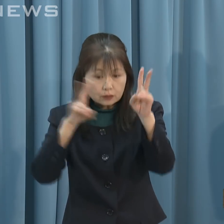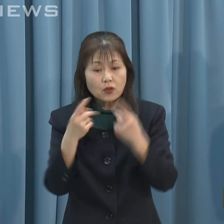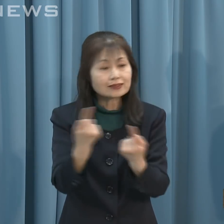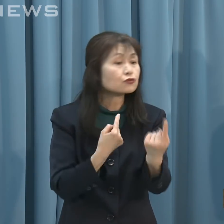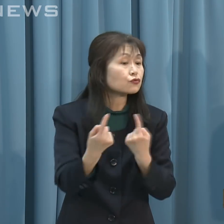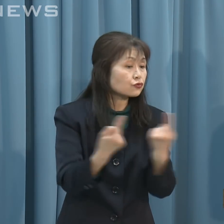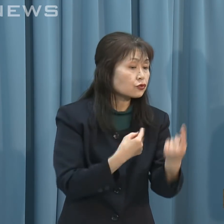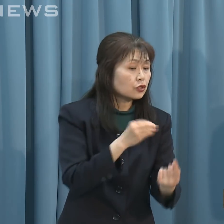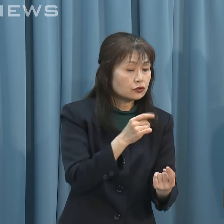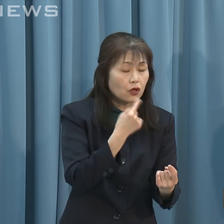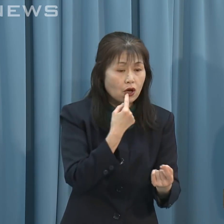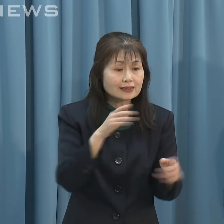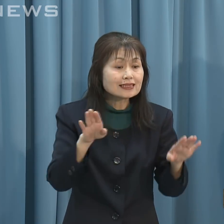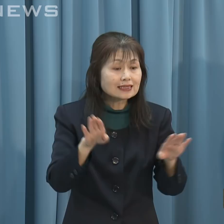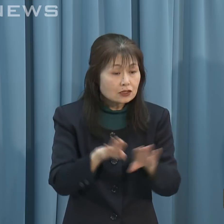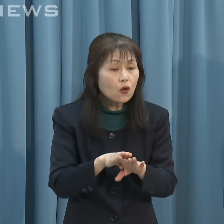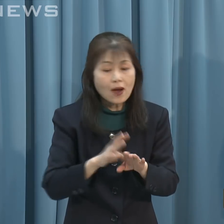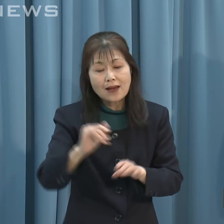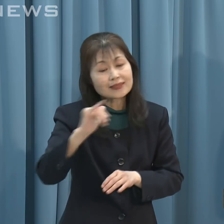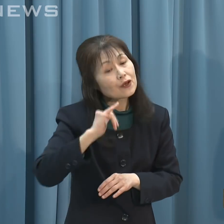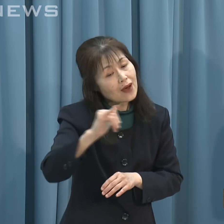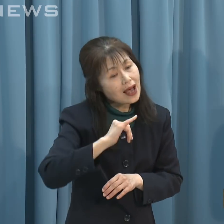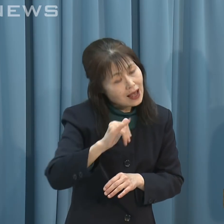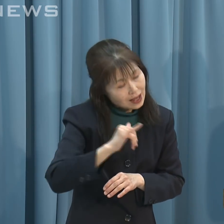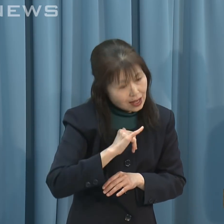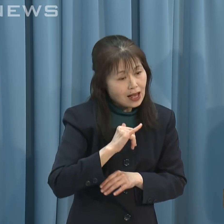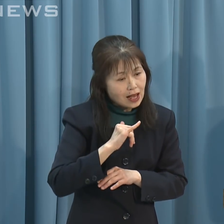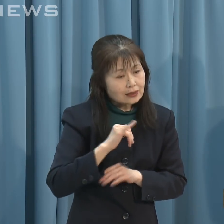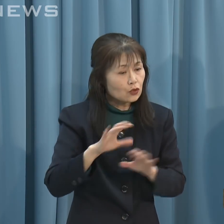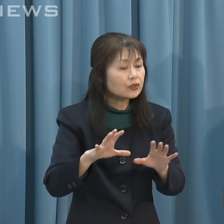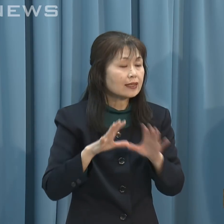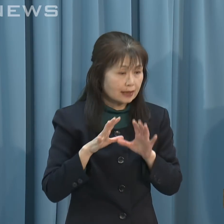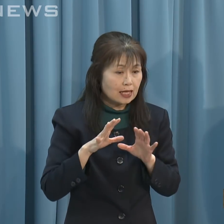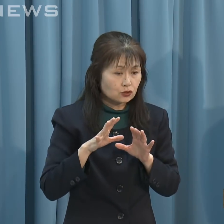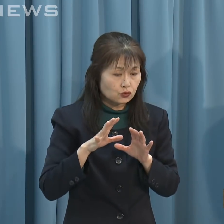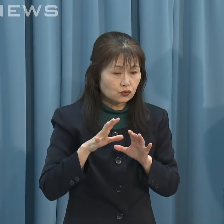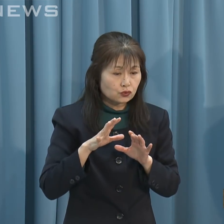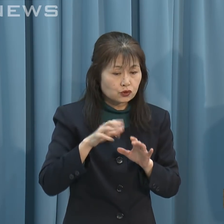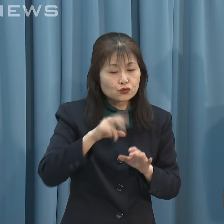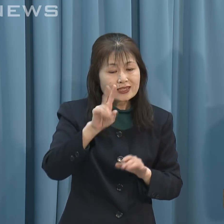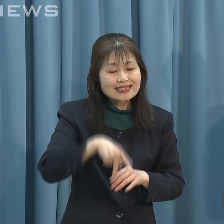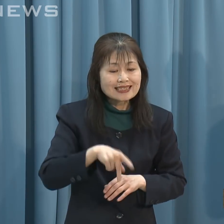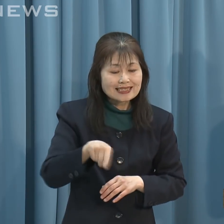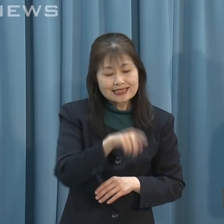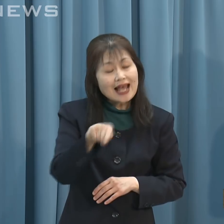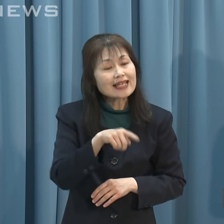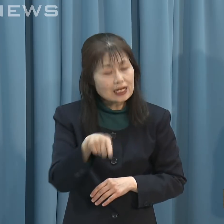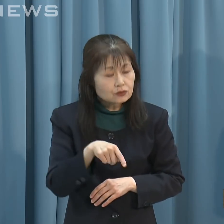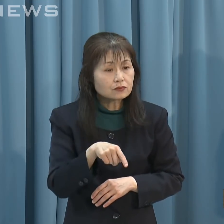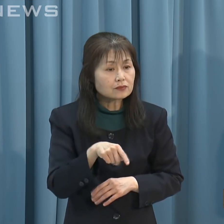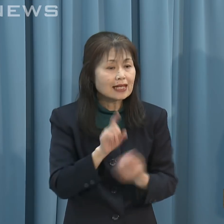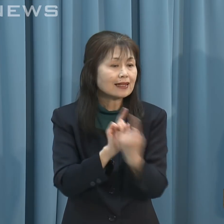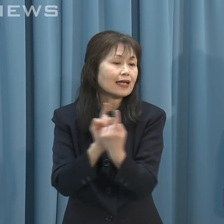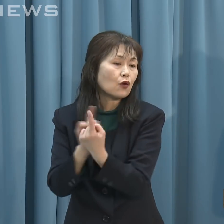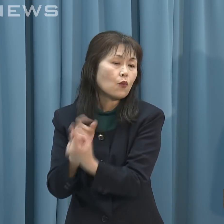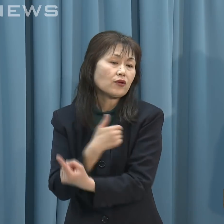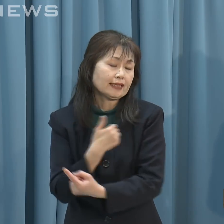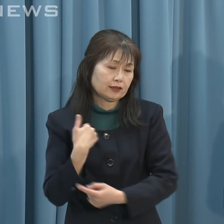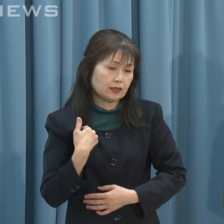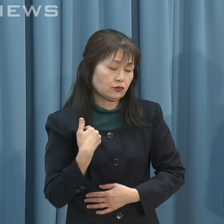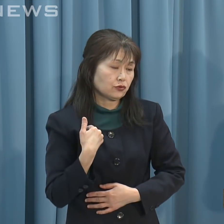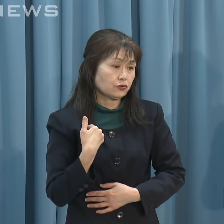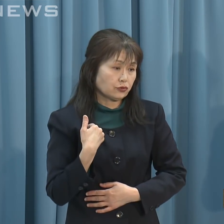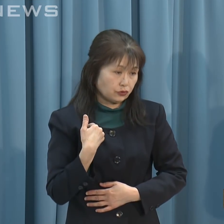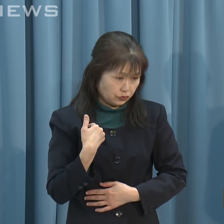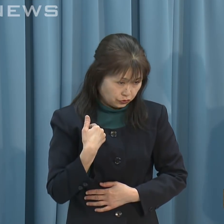も開けてるわけです。土日も電話でやってます。それからフリーダイヤルもやってるとか、そこで対応できる部分もあろうかと思いますが、